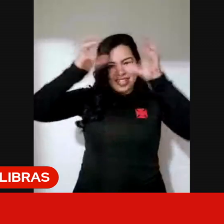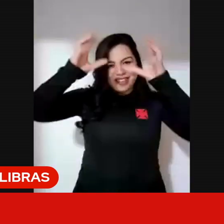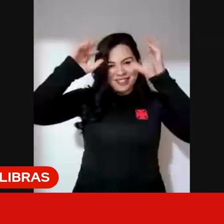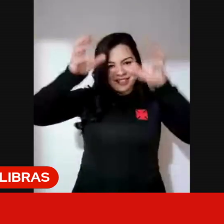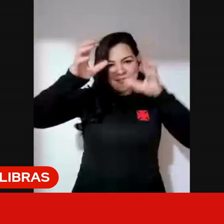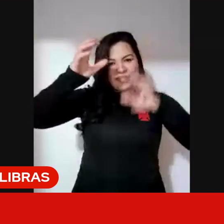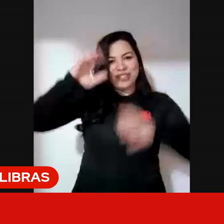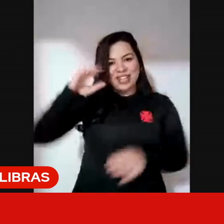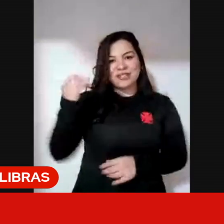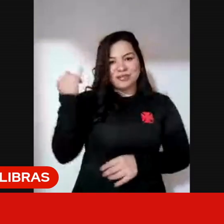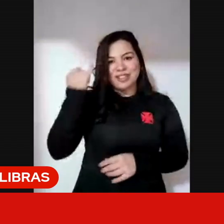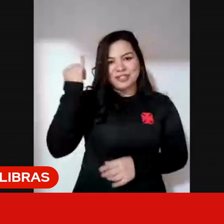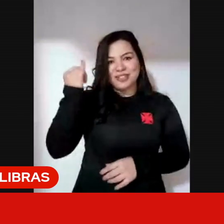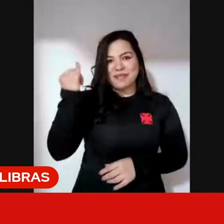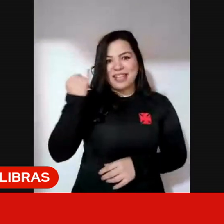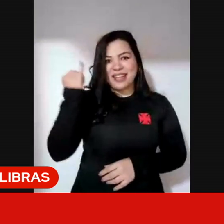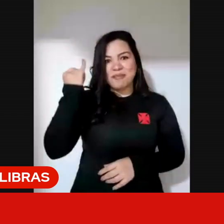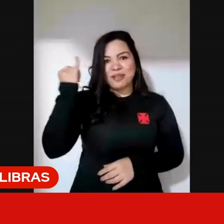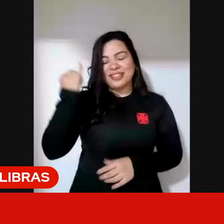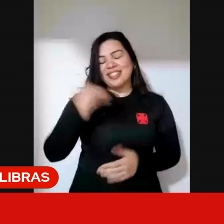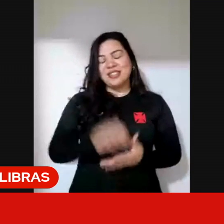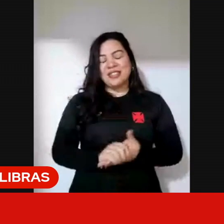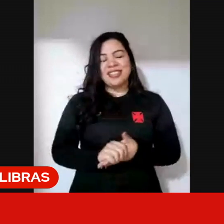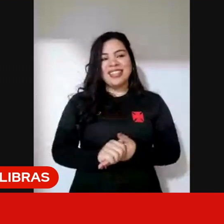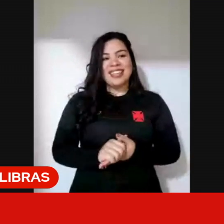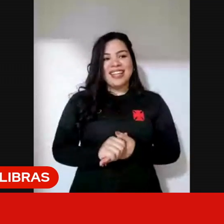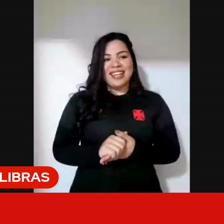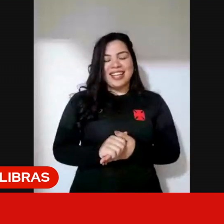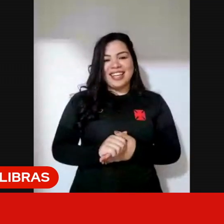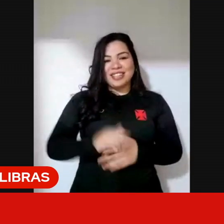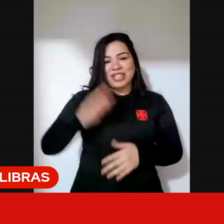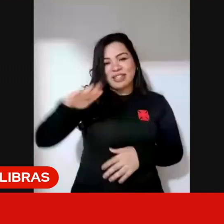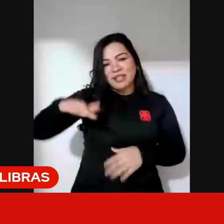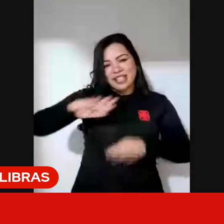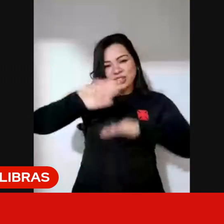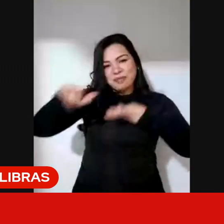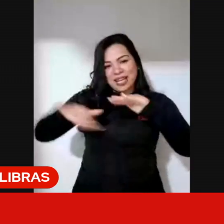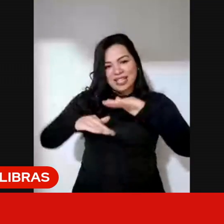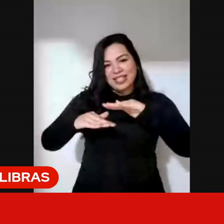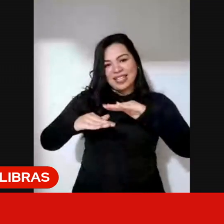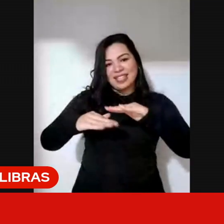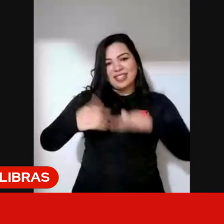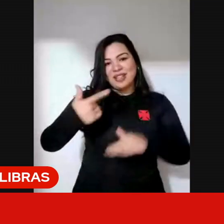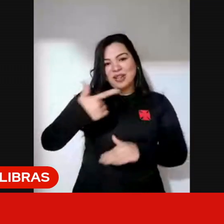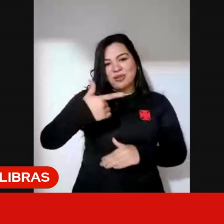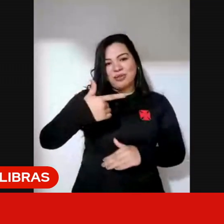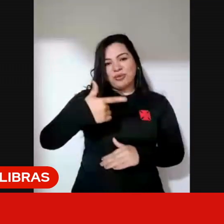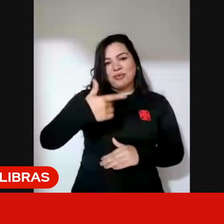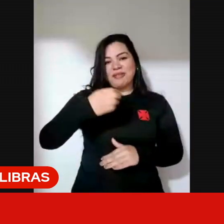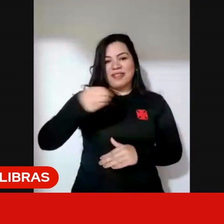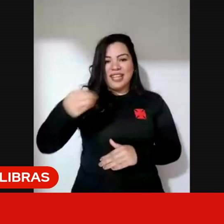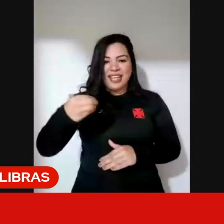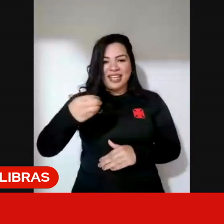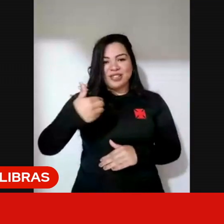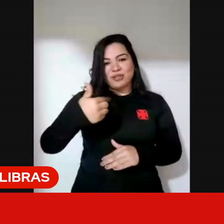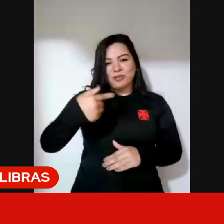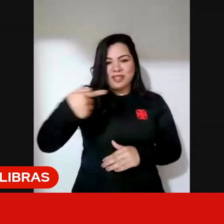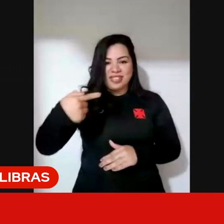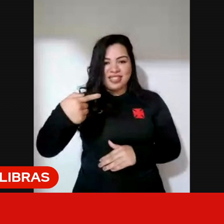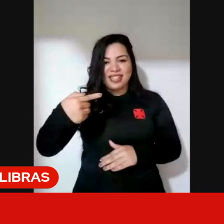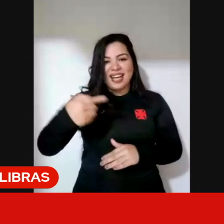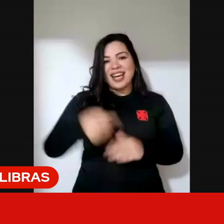basquete, né? Basquete do Vasco também, que é importante. E as categorias de base, né? O